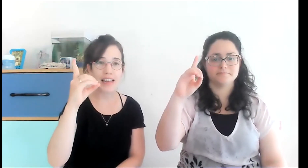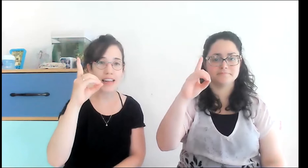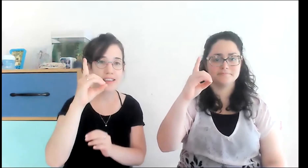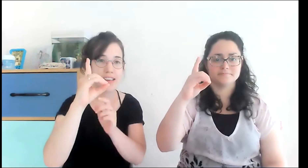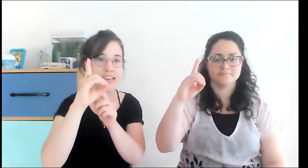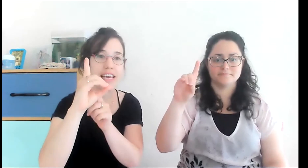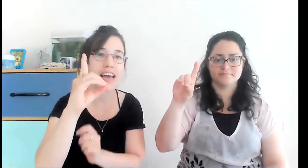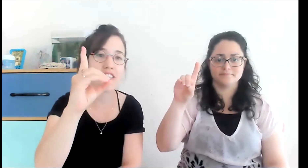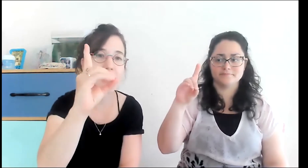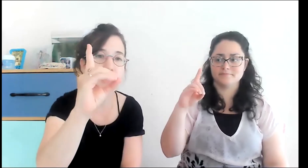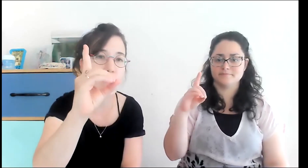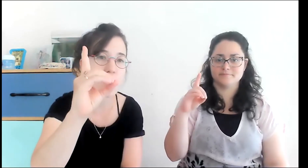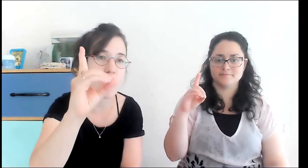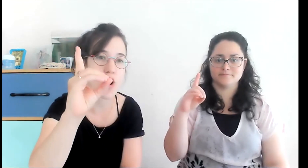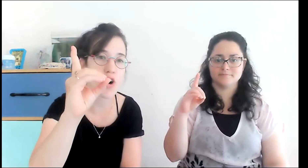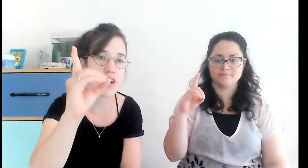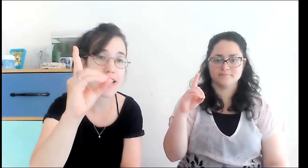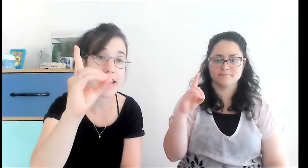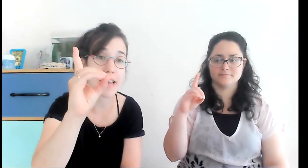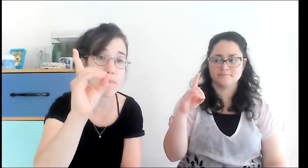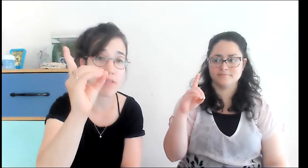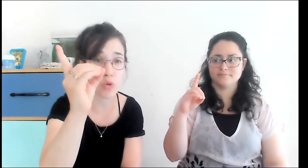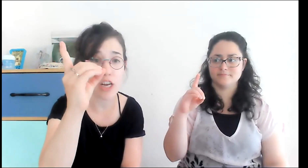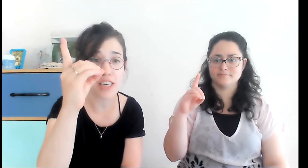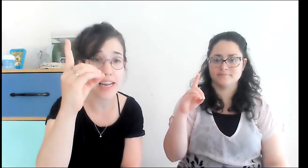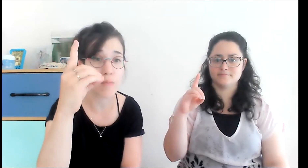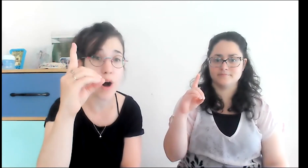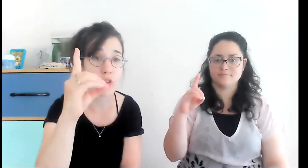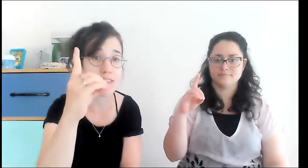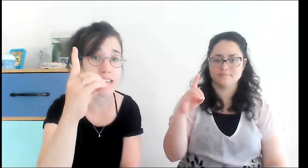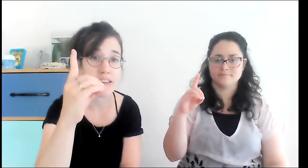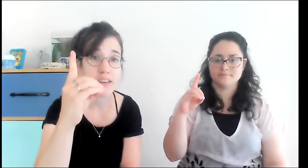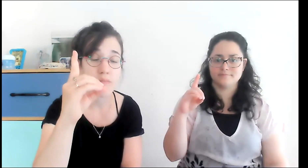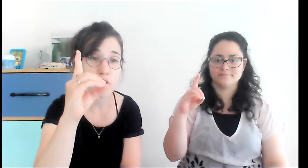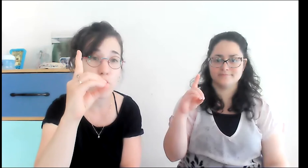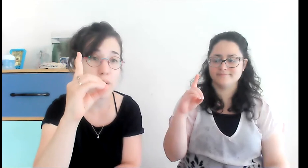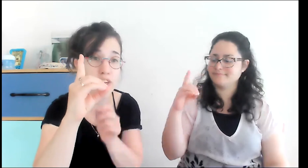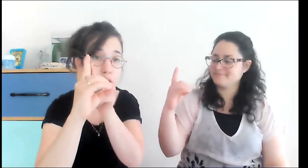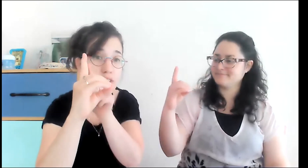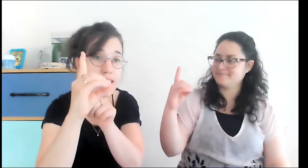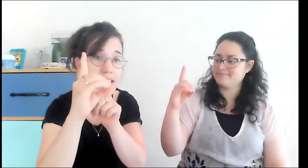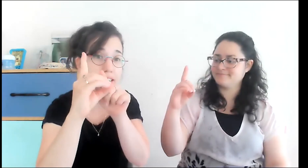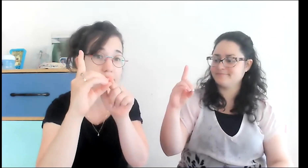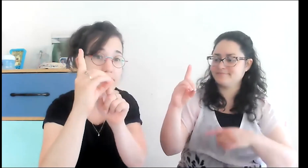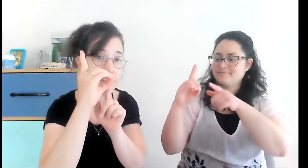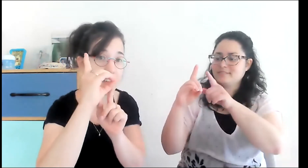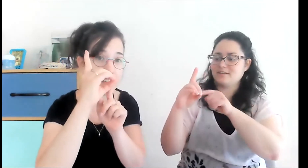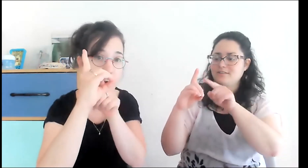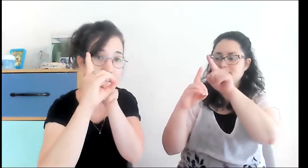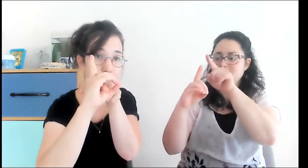אנגלית יזהה שאני עושה פה כמו צורה שנראית כמו האות D. מישהו רואה פה את האות D? נכון? עם